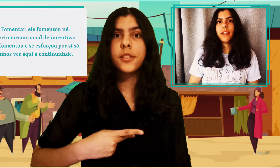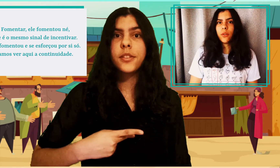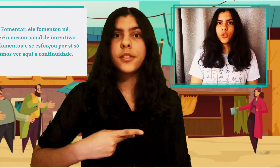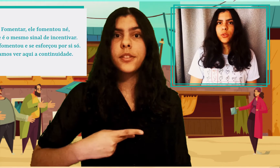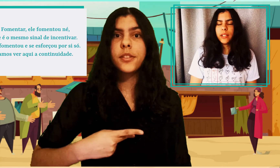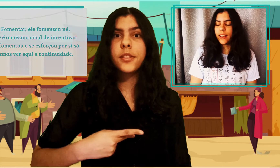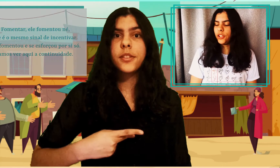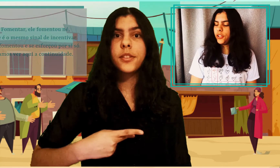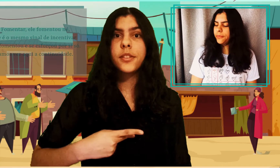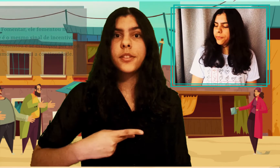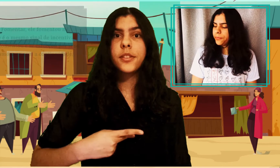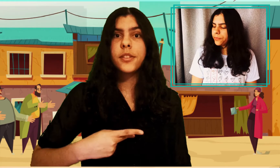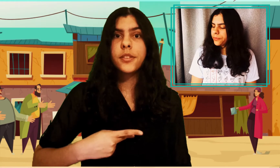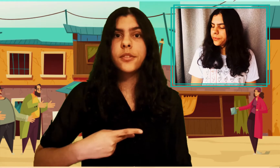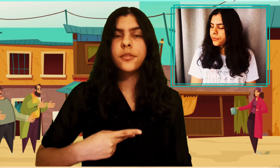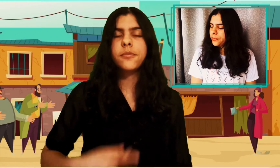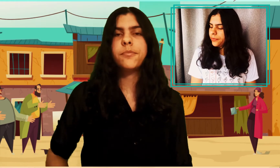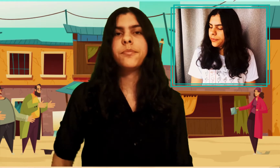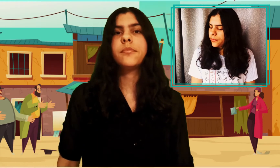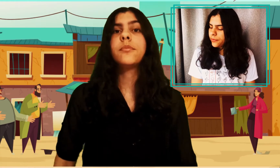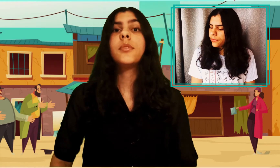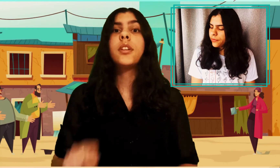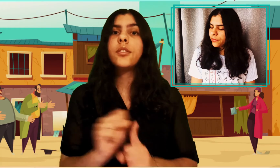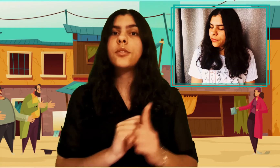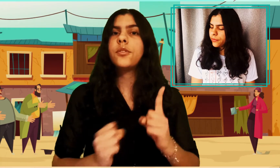Vamos ver aqui a continuidade.